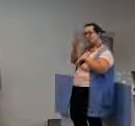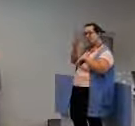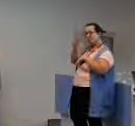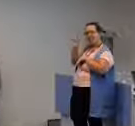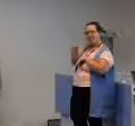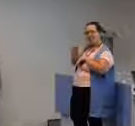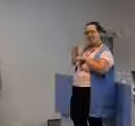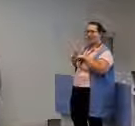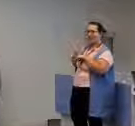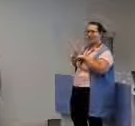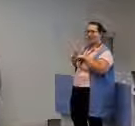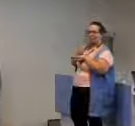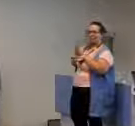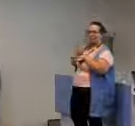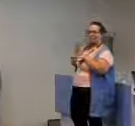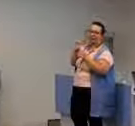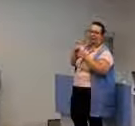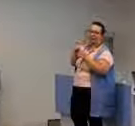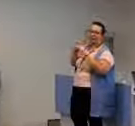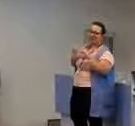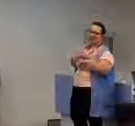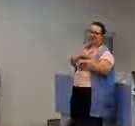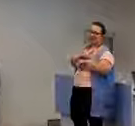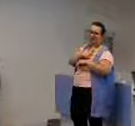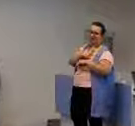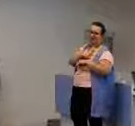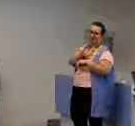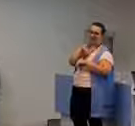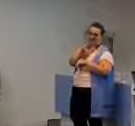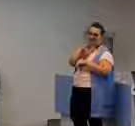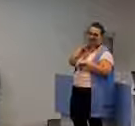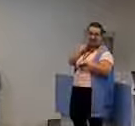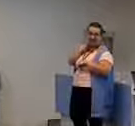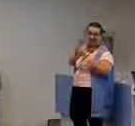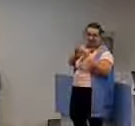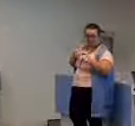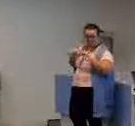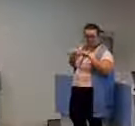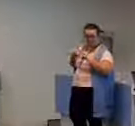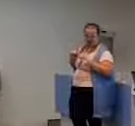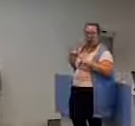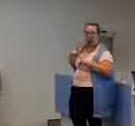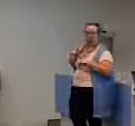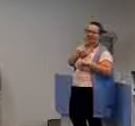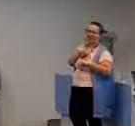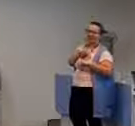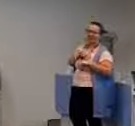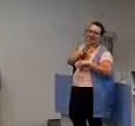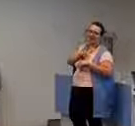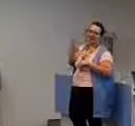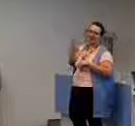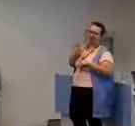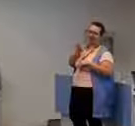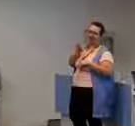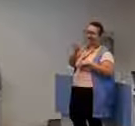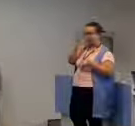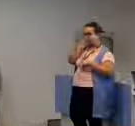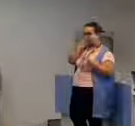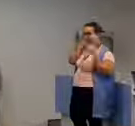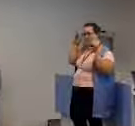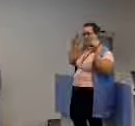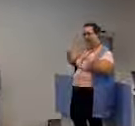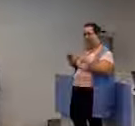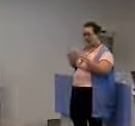profissionais gabaritados aí, preparados para oferecer ao mercado o que o mercado precisa hoje. Então, quem se